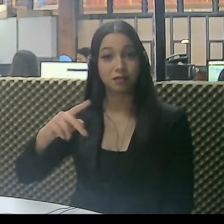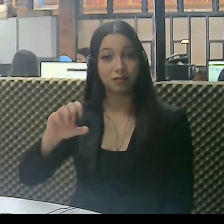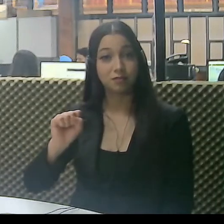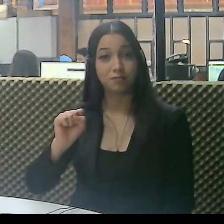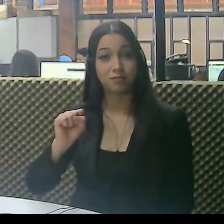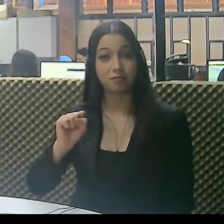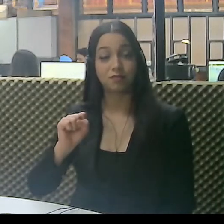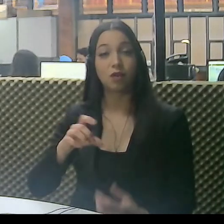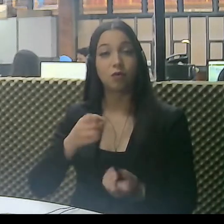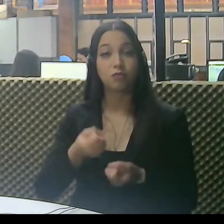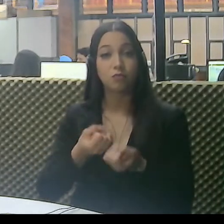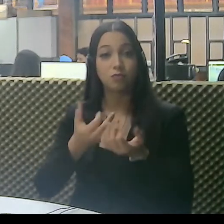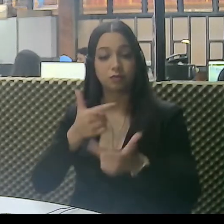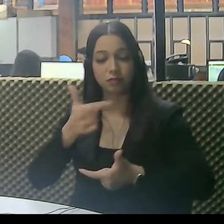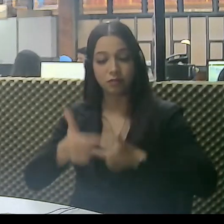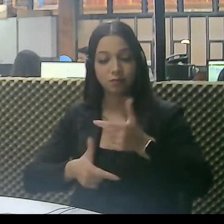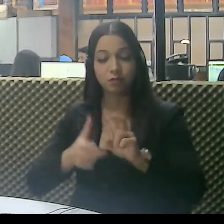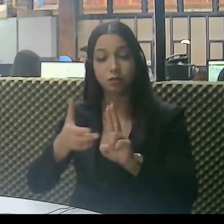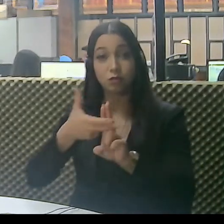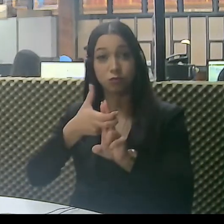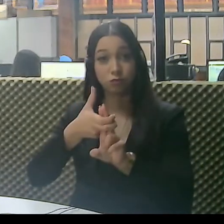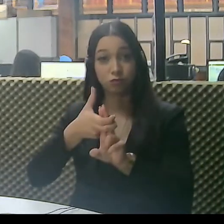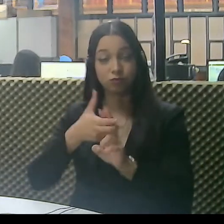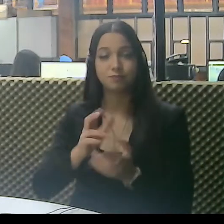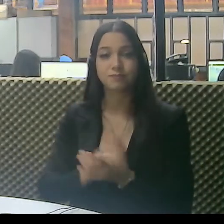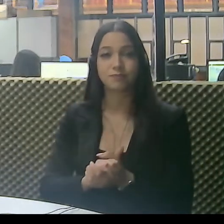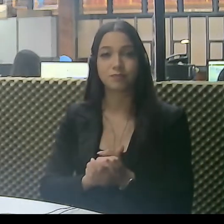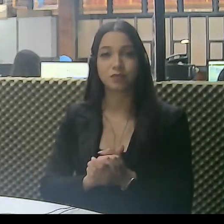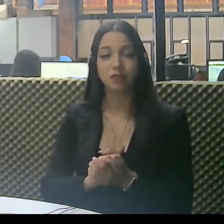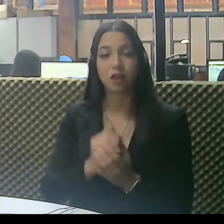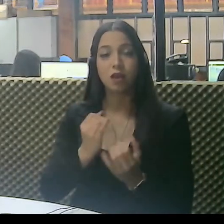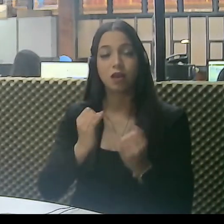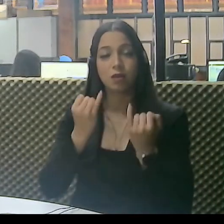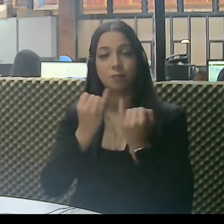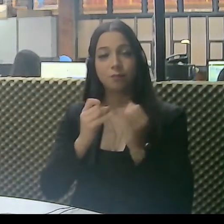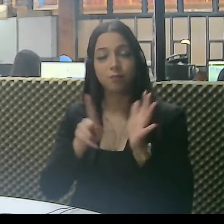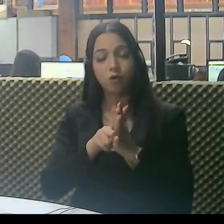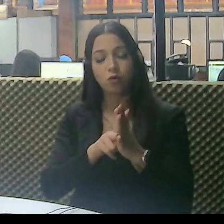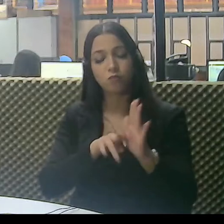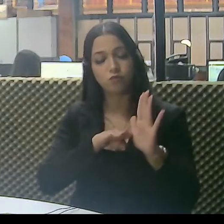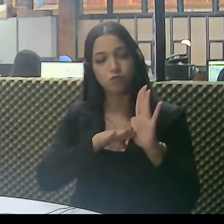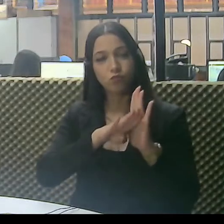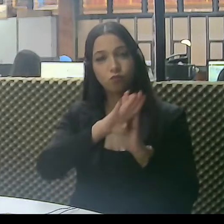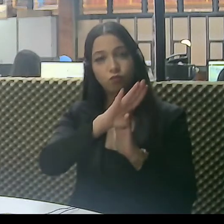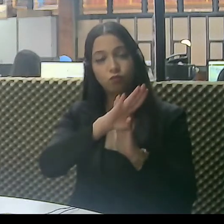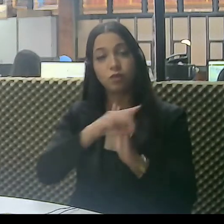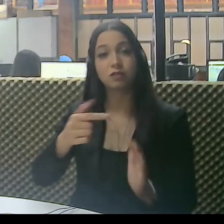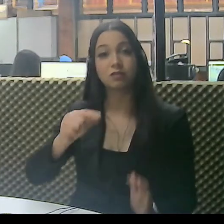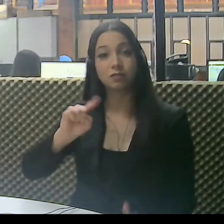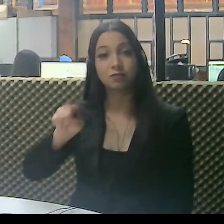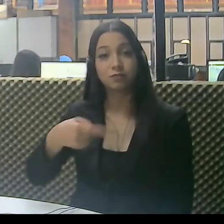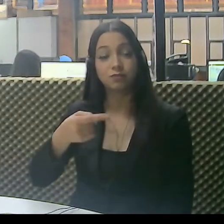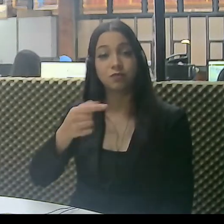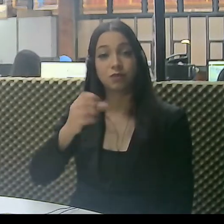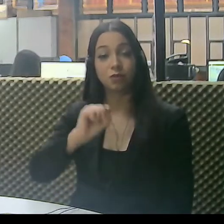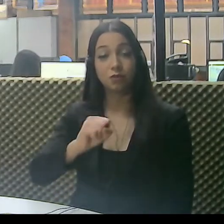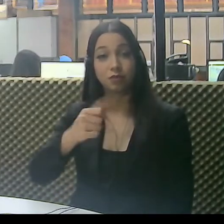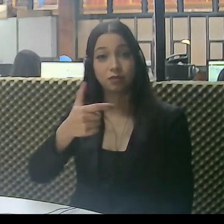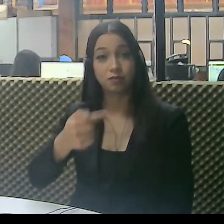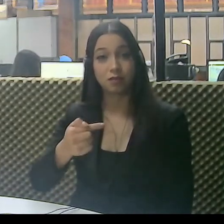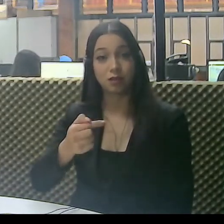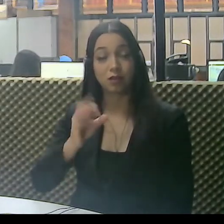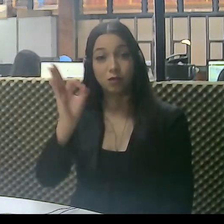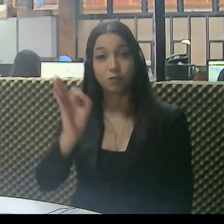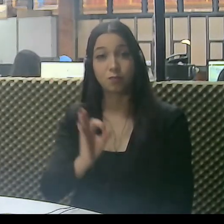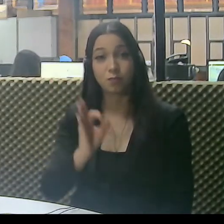os serviços ofertados pelo SUS. Com índice sintético final, o ISF de 7,87, obtido